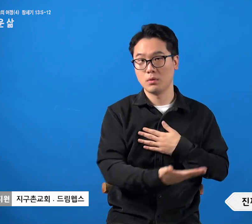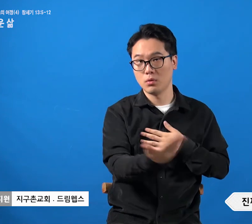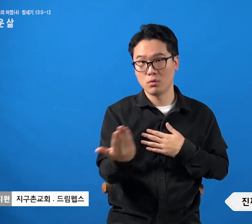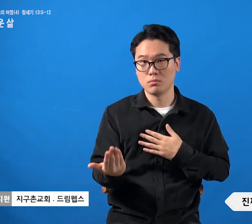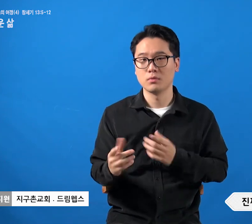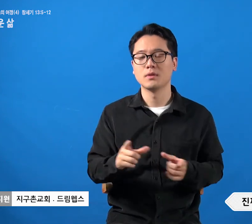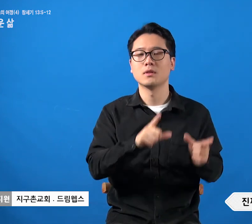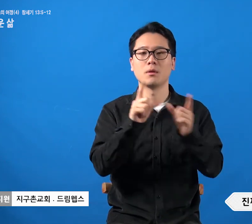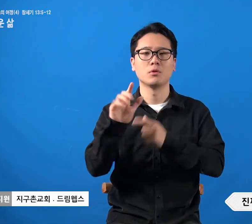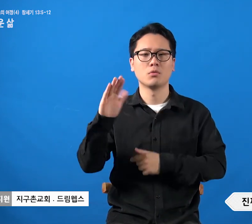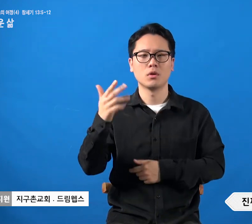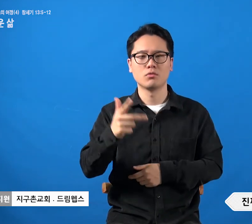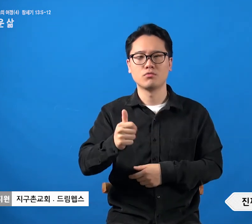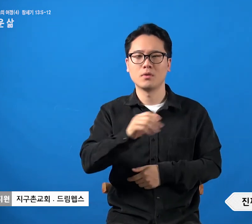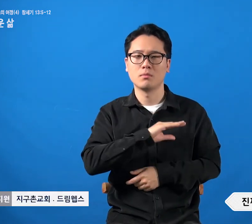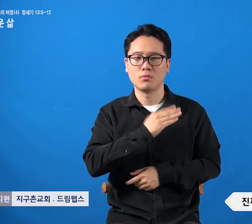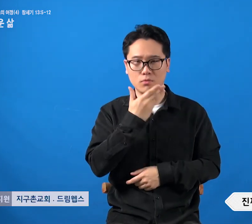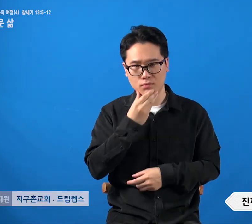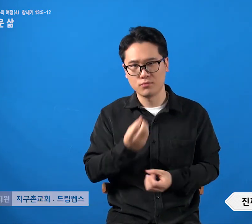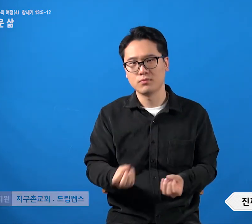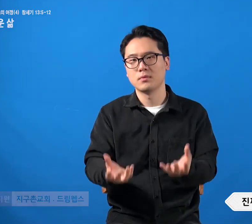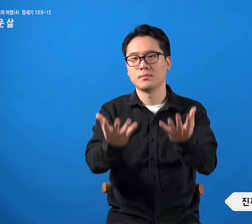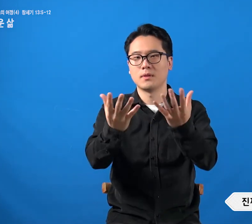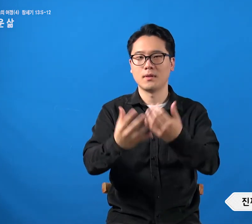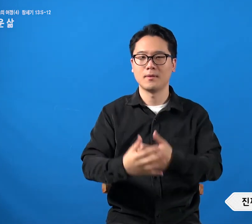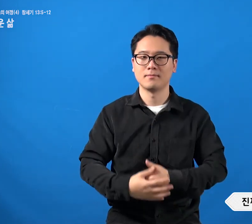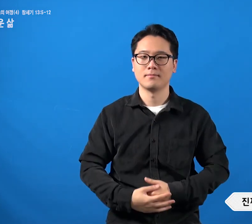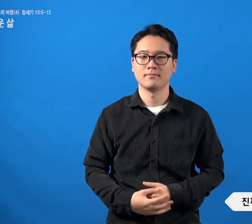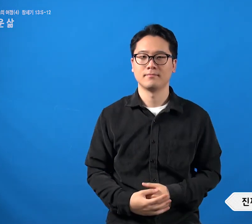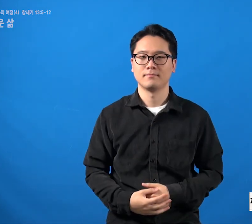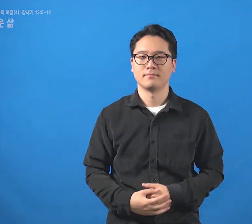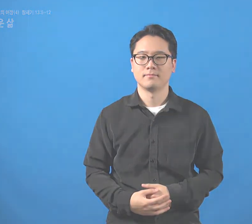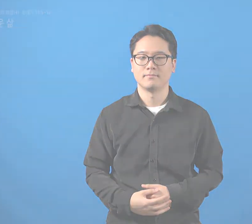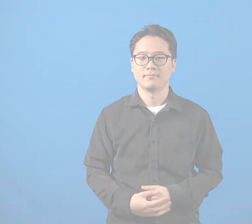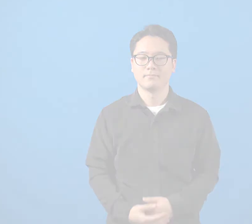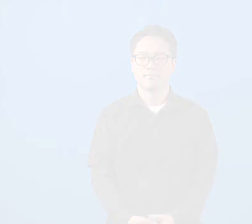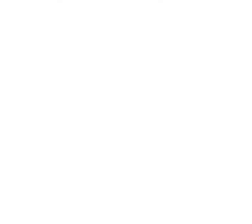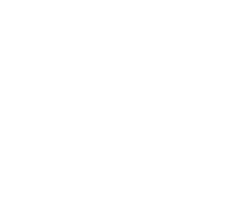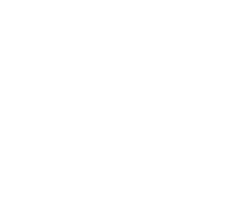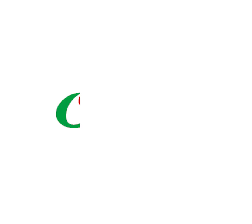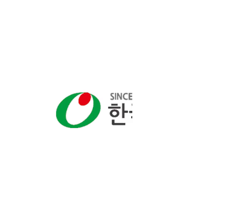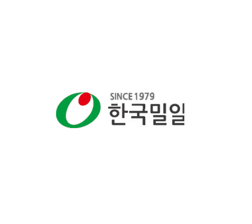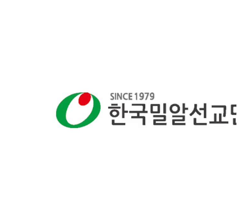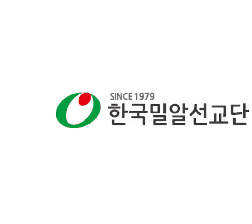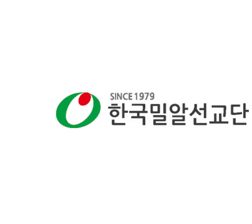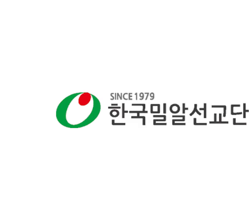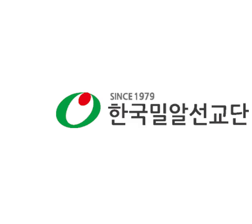삶이 되시기를 주의 이름으로 축원합니다.